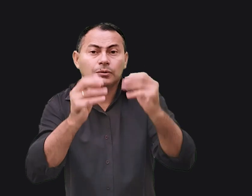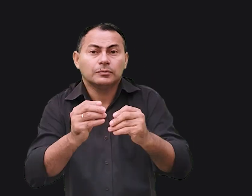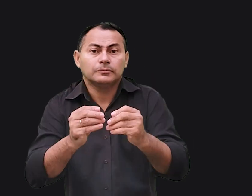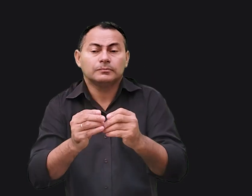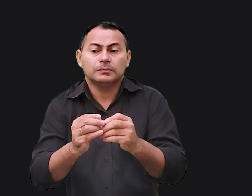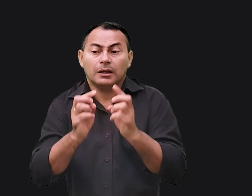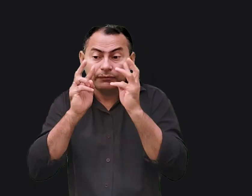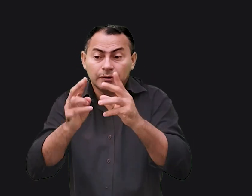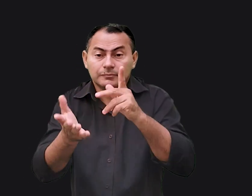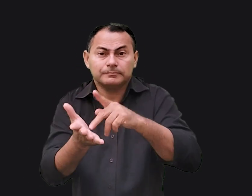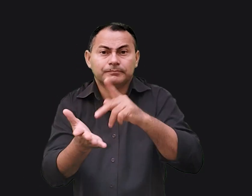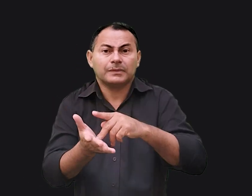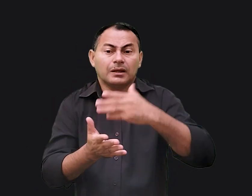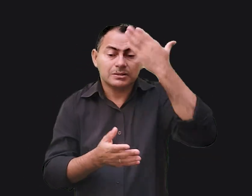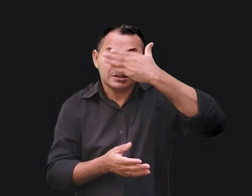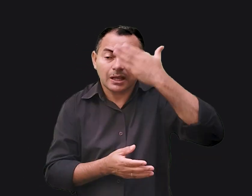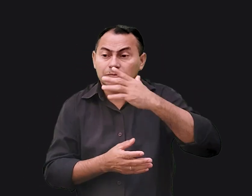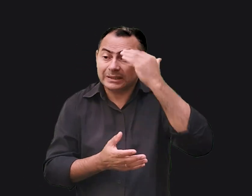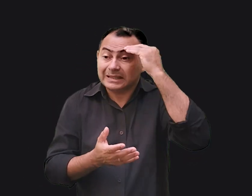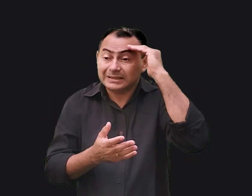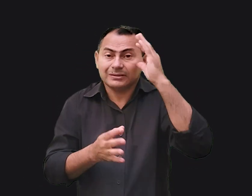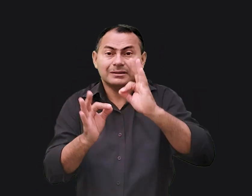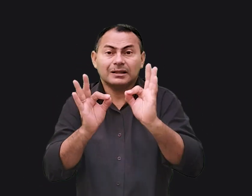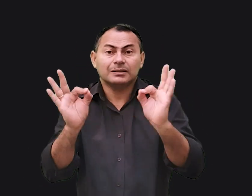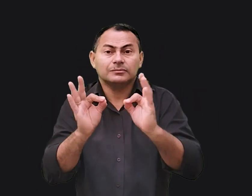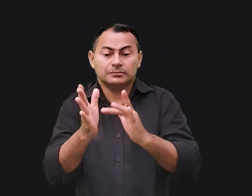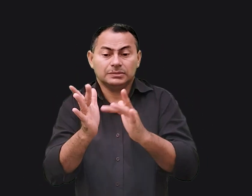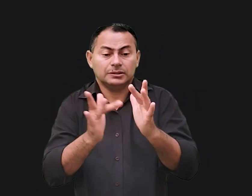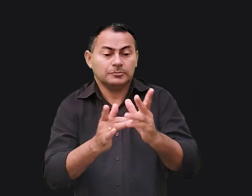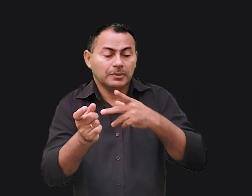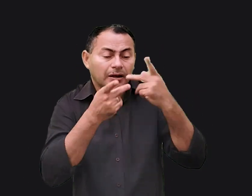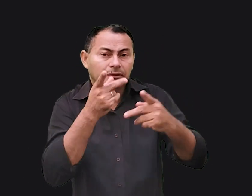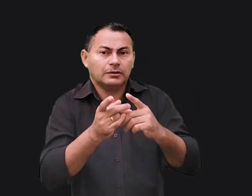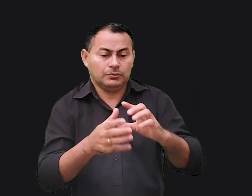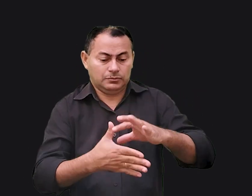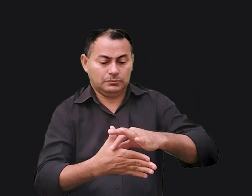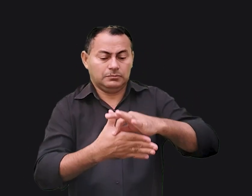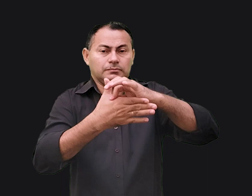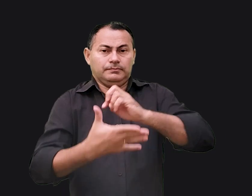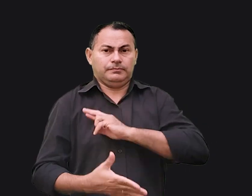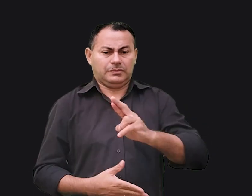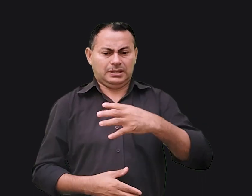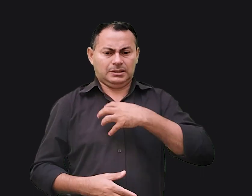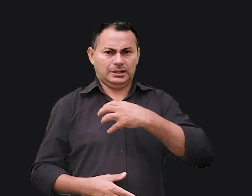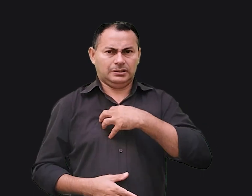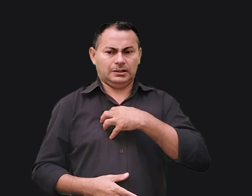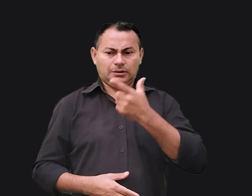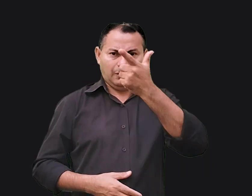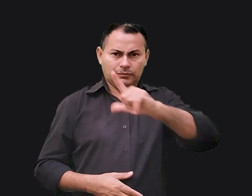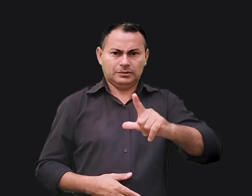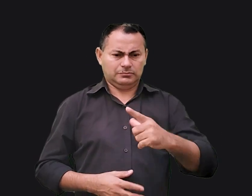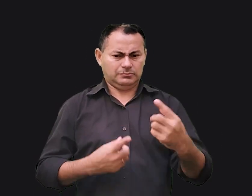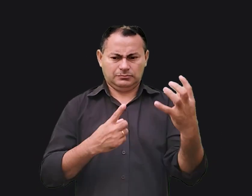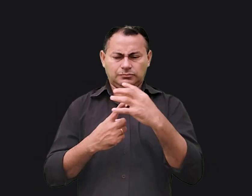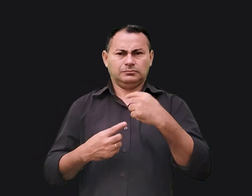tudo, veriam que na verdade eram cegos. Quando Jesus disse isso, os líderes religiosos sentiram-se novamente